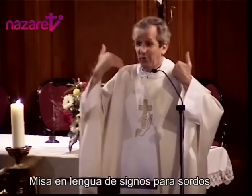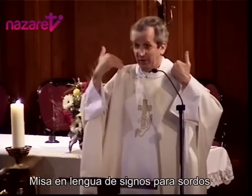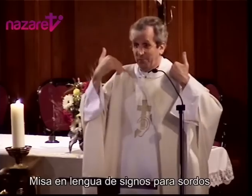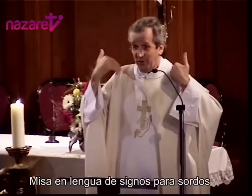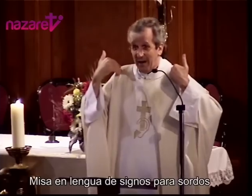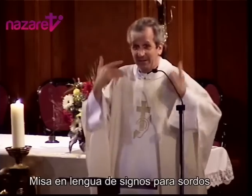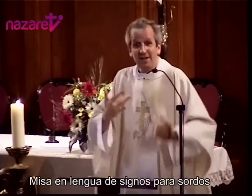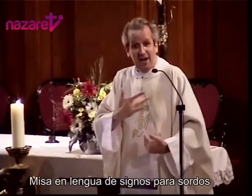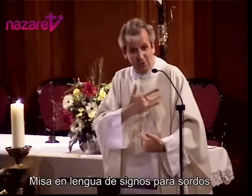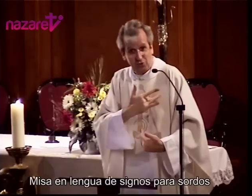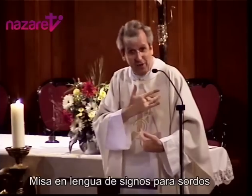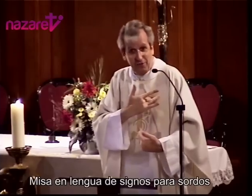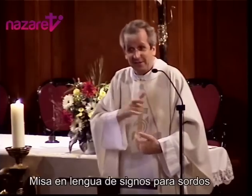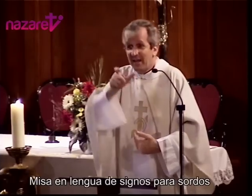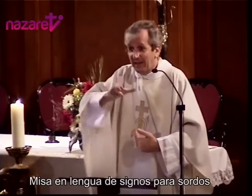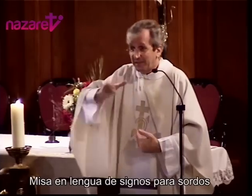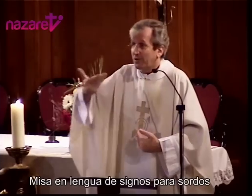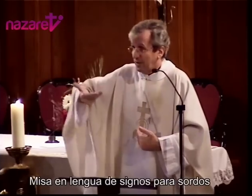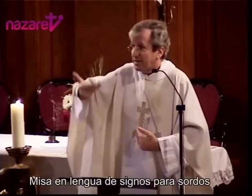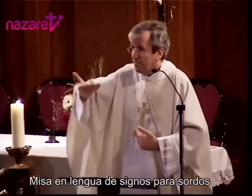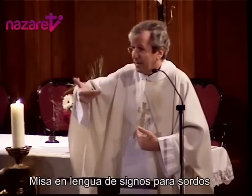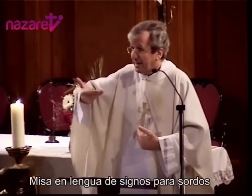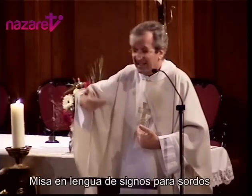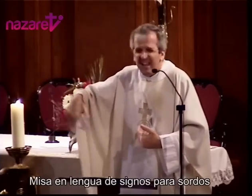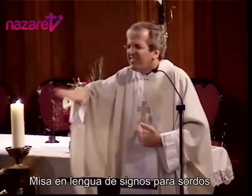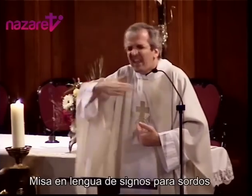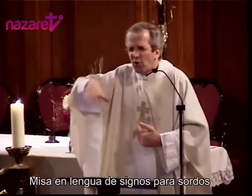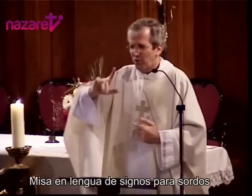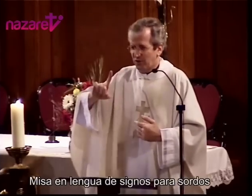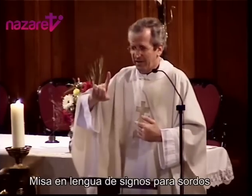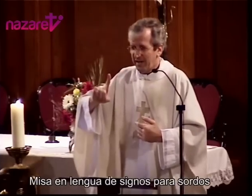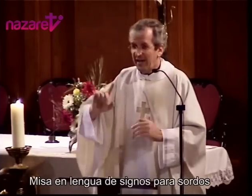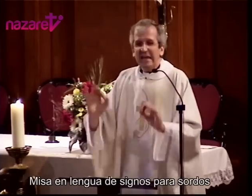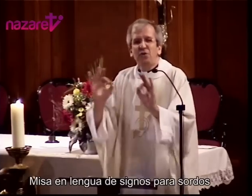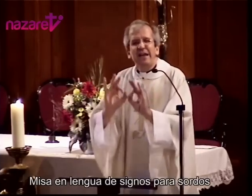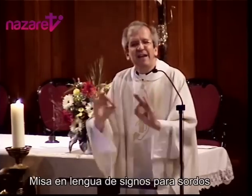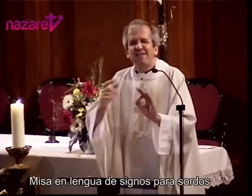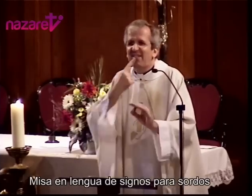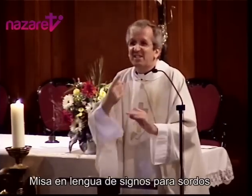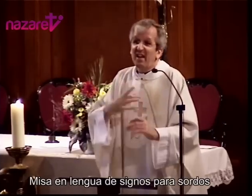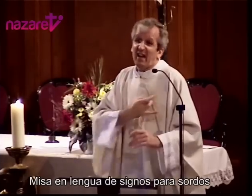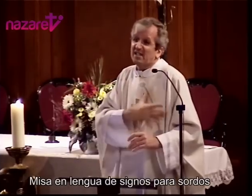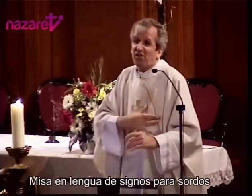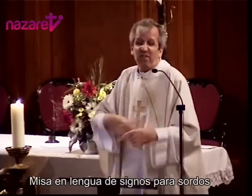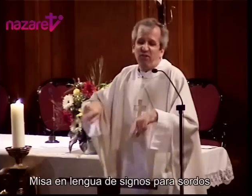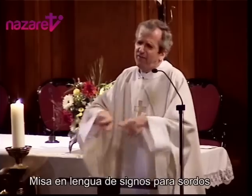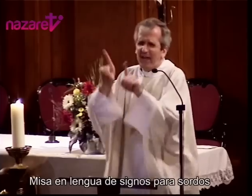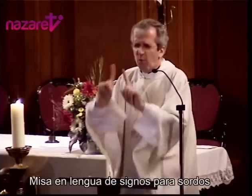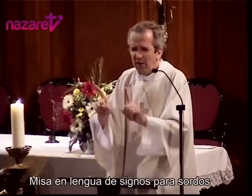responsables, en los corazones de las personas importantes, de todos. Y no hay nadie que diga, ese corazón da igual. No,